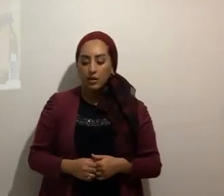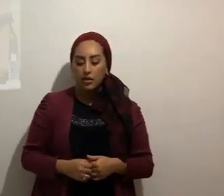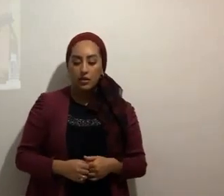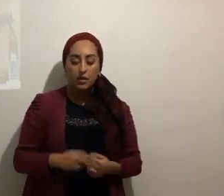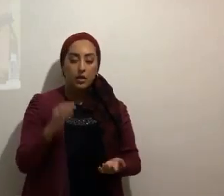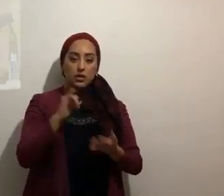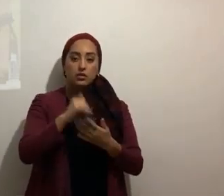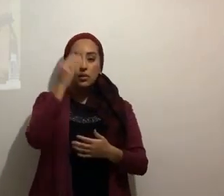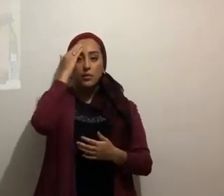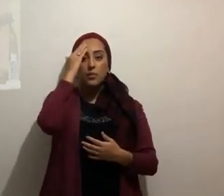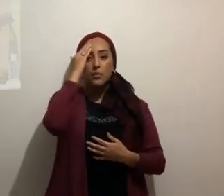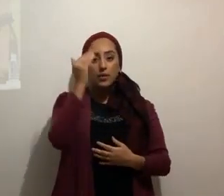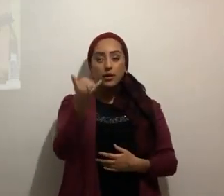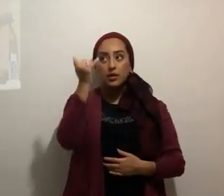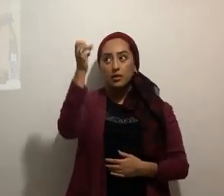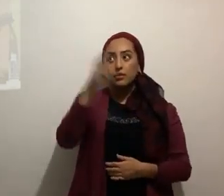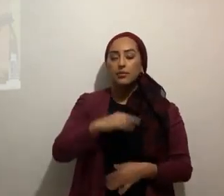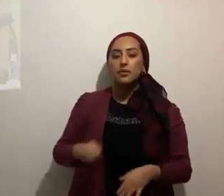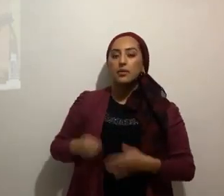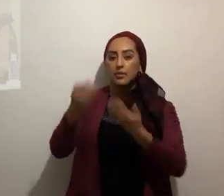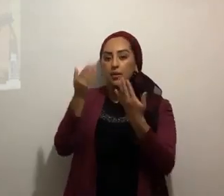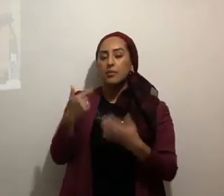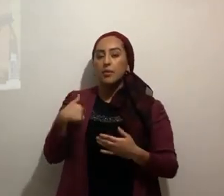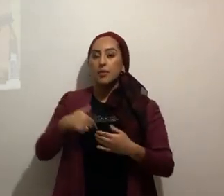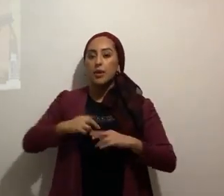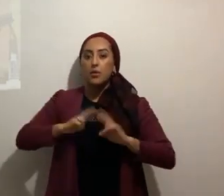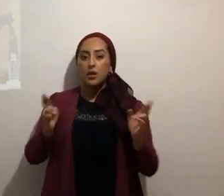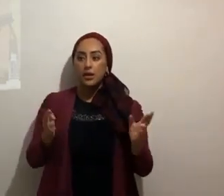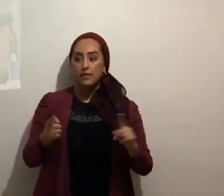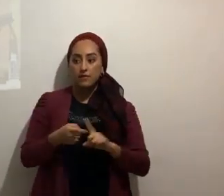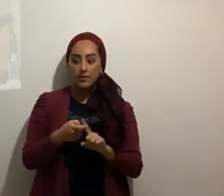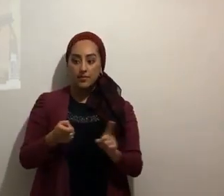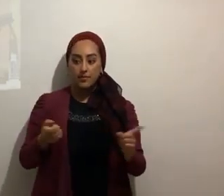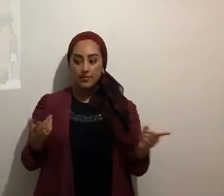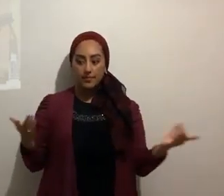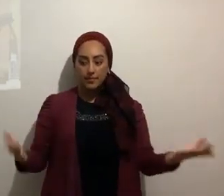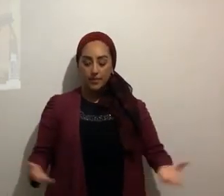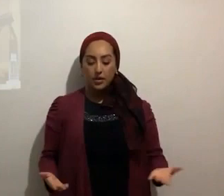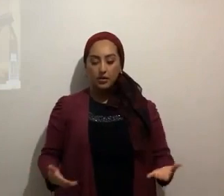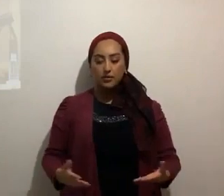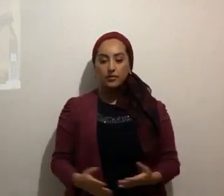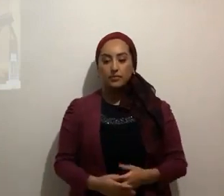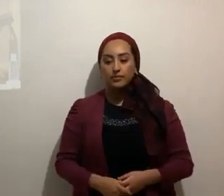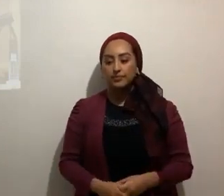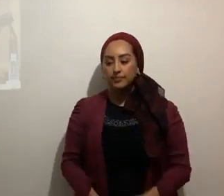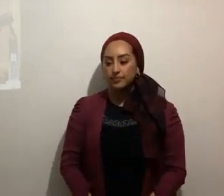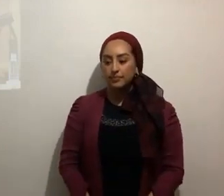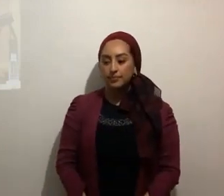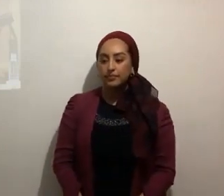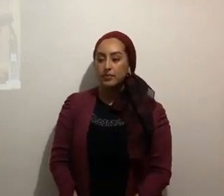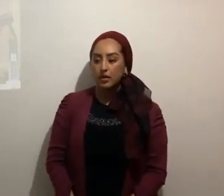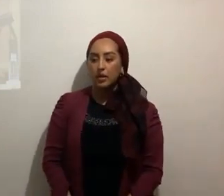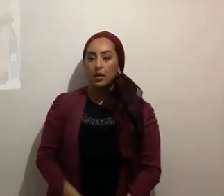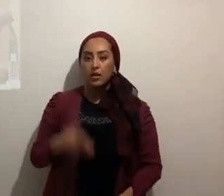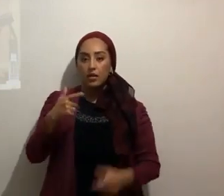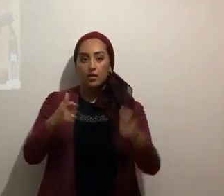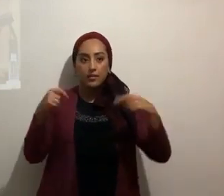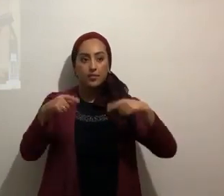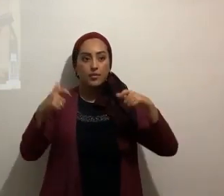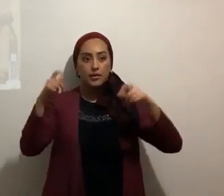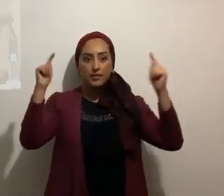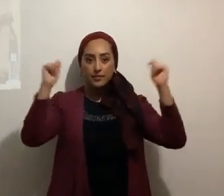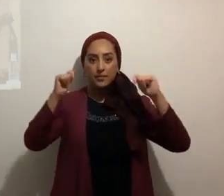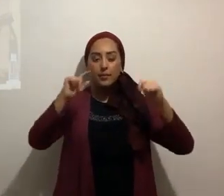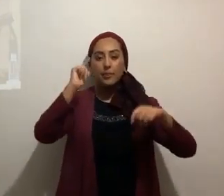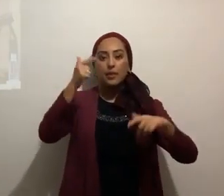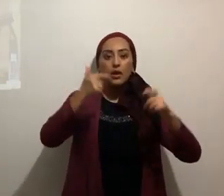por eso Yahshua HaMashiach nos está preparando desde acá, desde ahora ya, porque viene la tribulación,